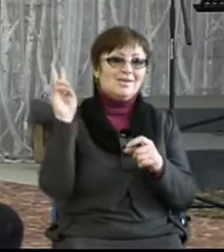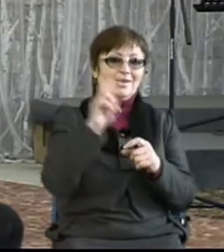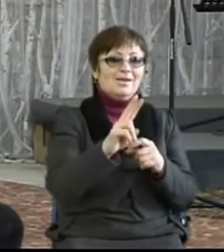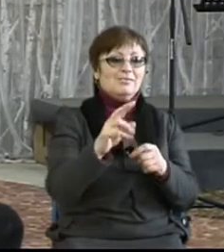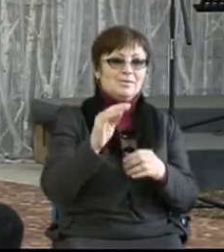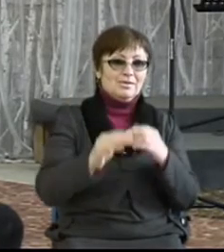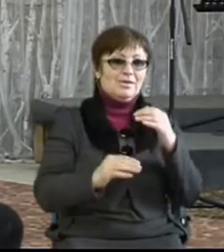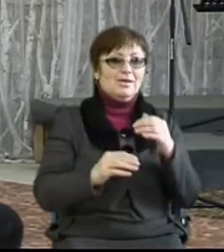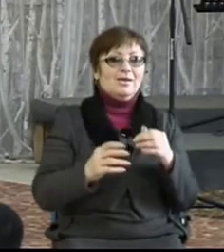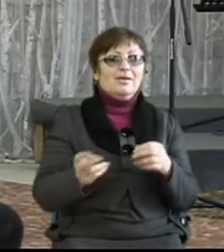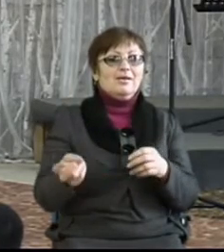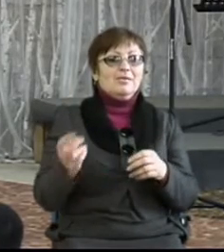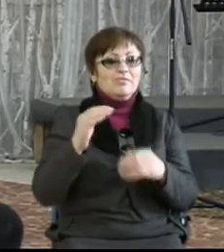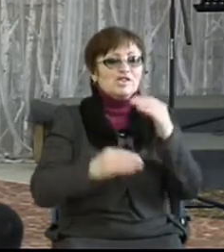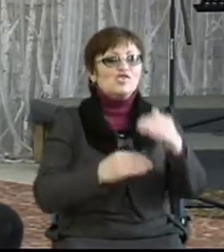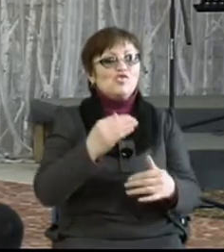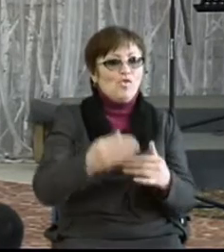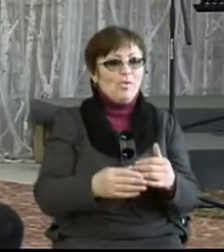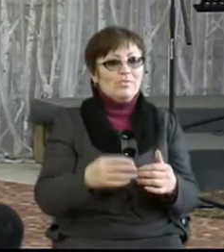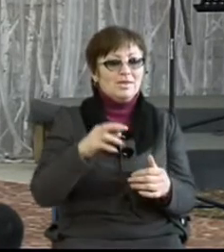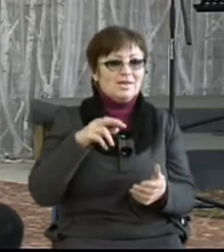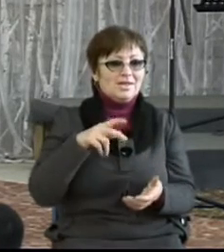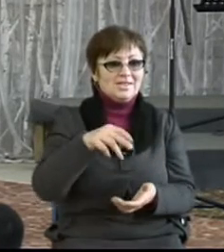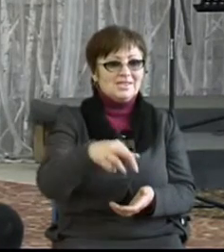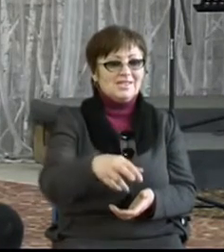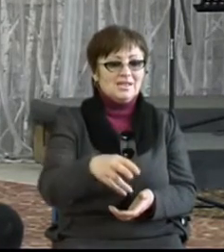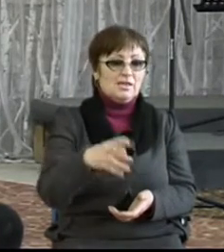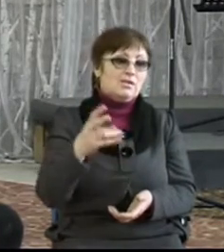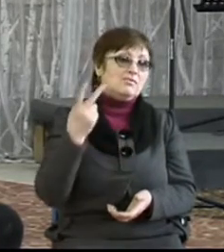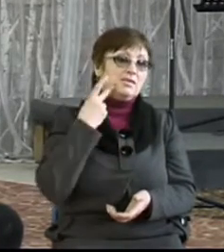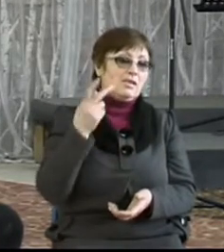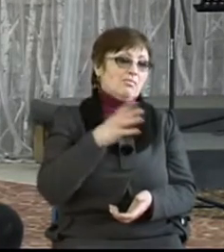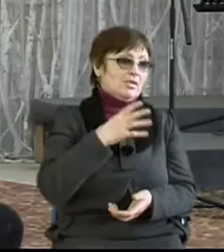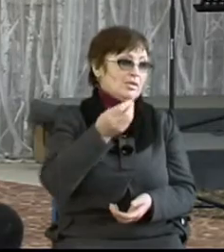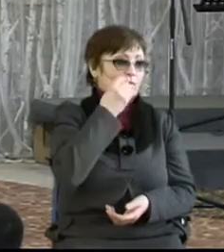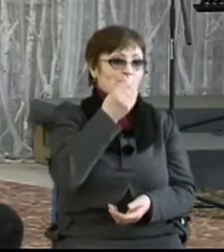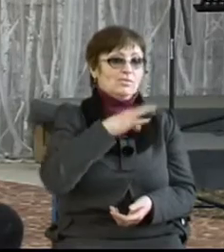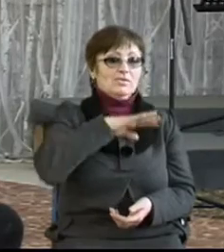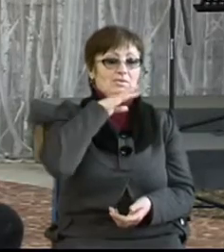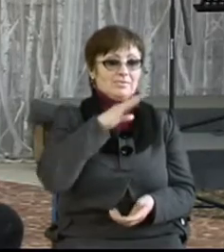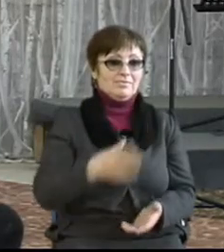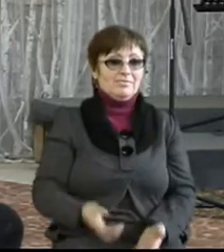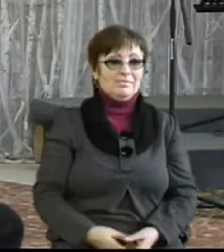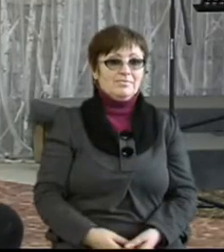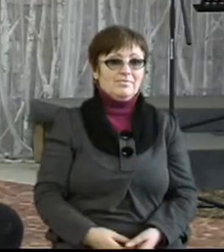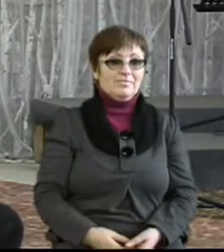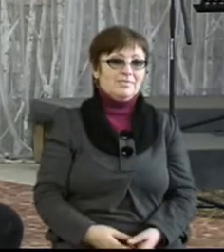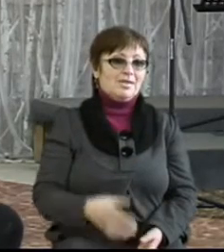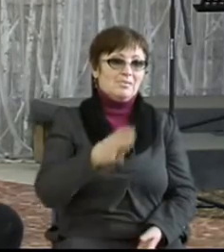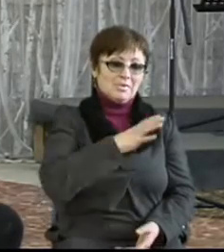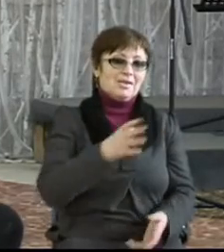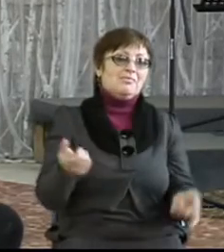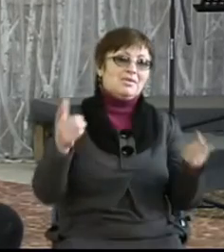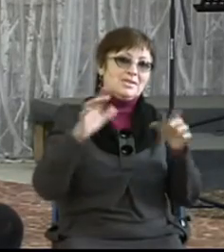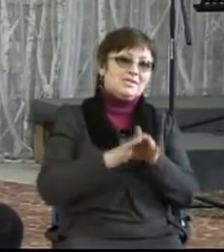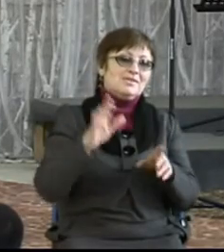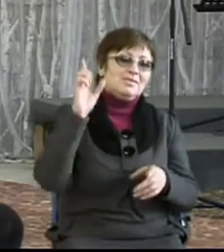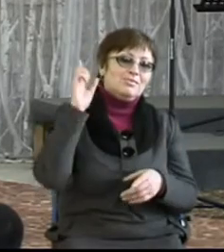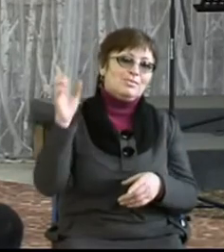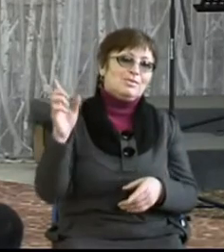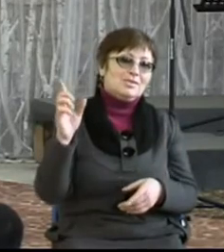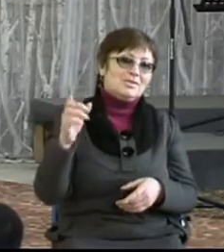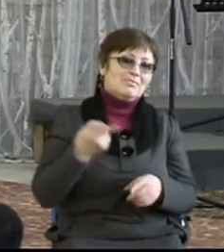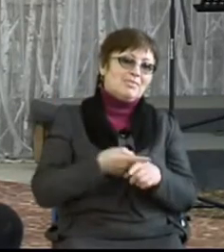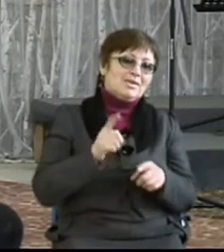по городу, там, в церковь или еще куда, вот, но всегда было в холодильнике, что есть. Было благословение Божие.